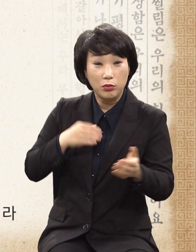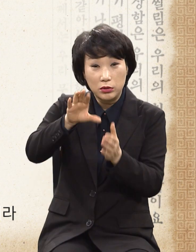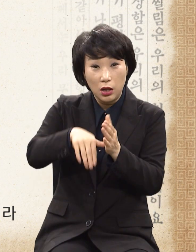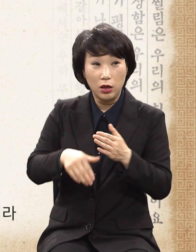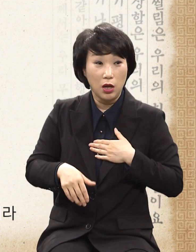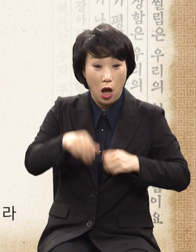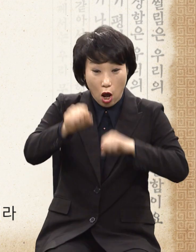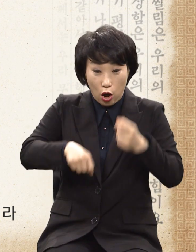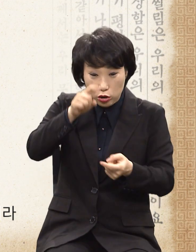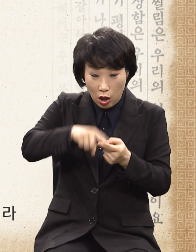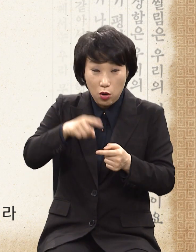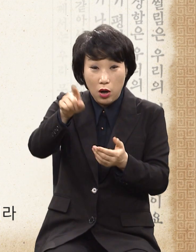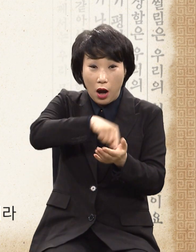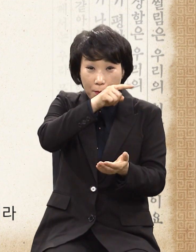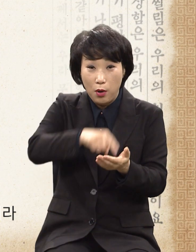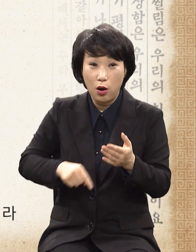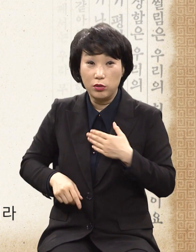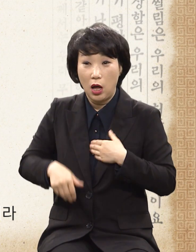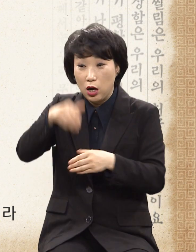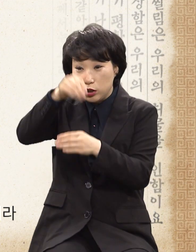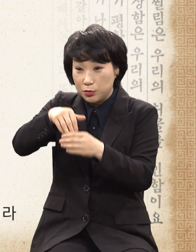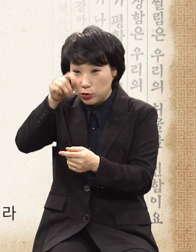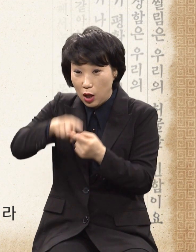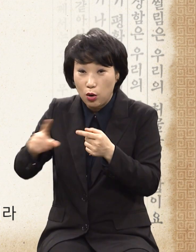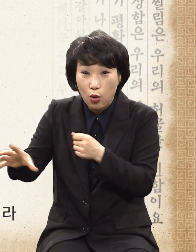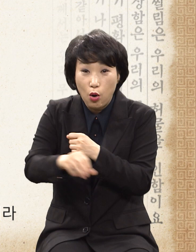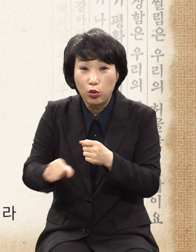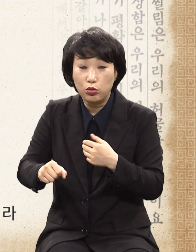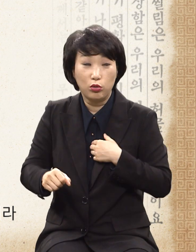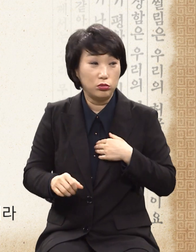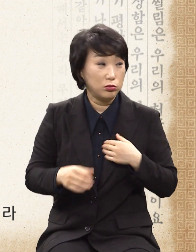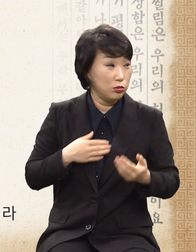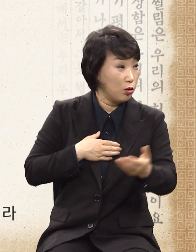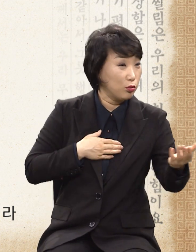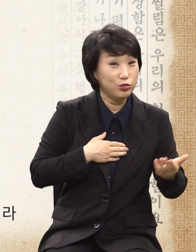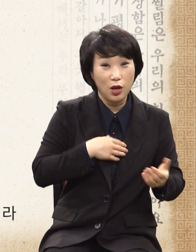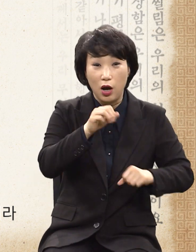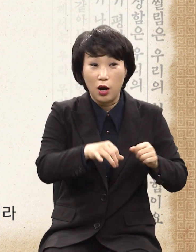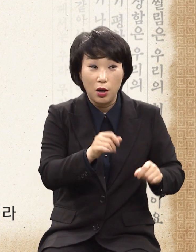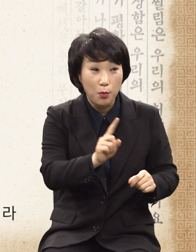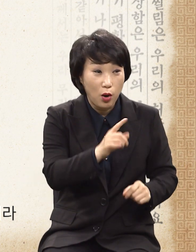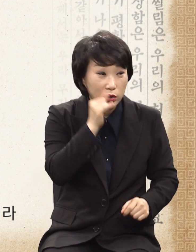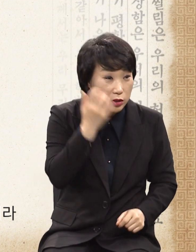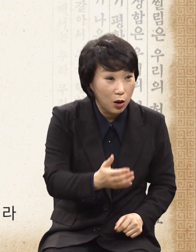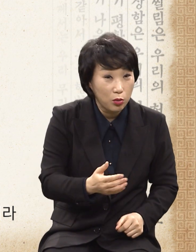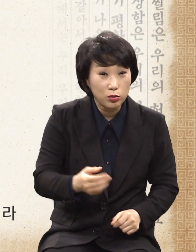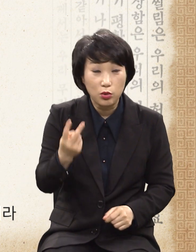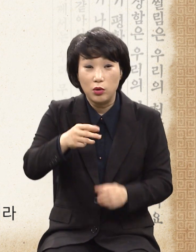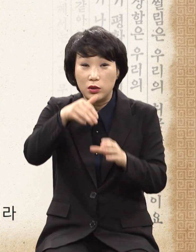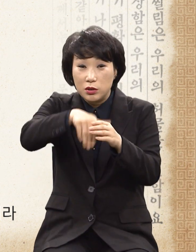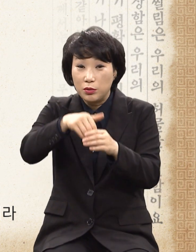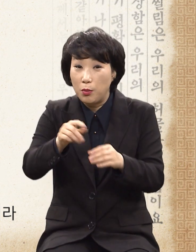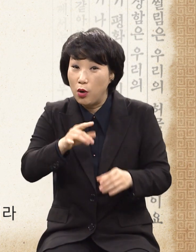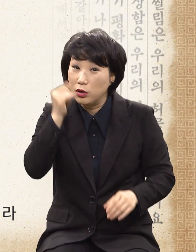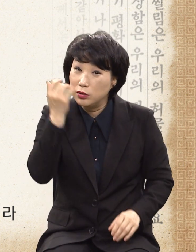행한 대로 갚으시고 심은 대로 거둔다고 했는데 뭐 행한 게 있고 심은 게 있어야 거두고자 하실 게